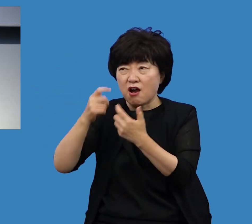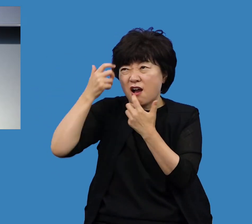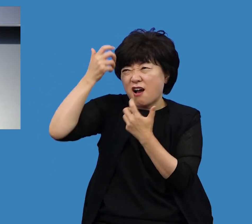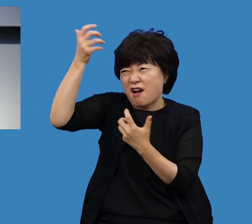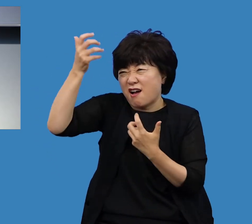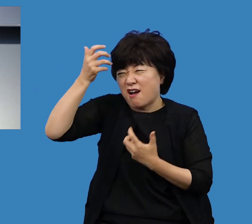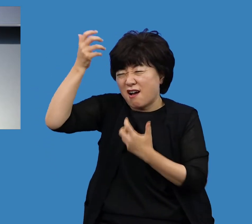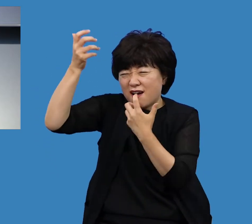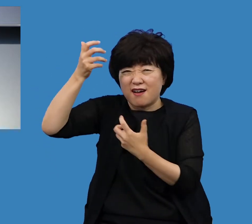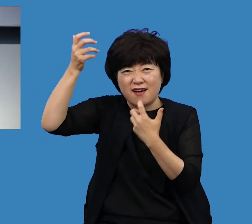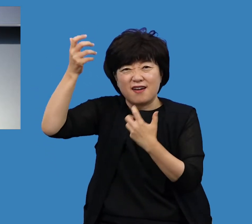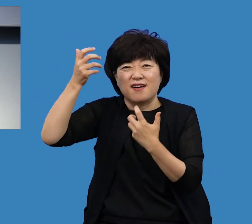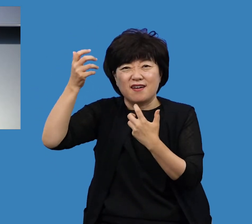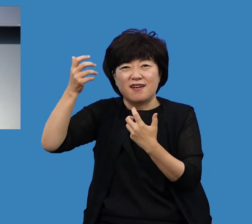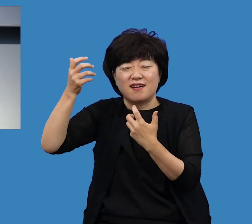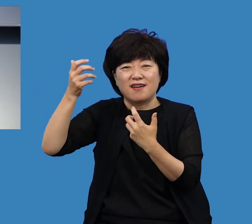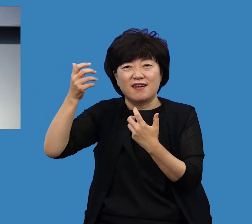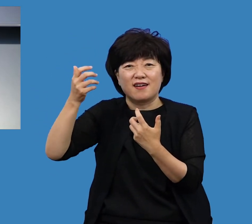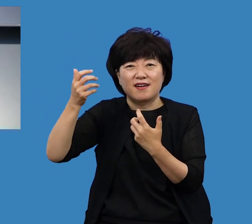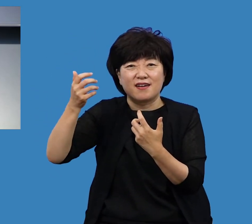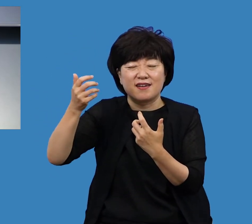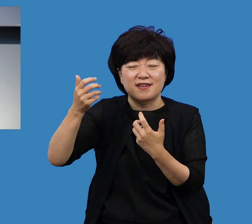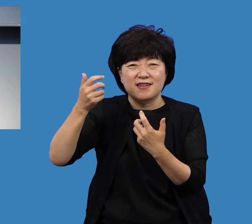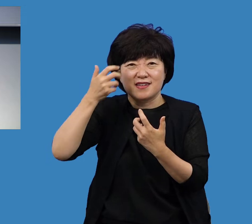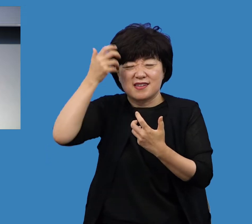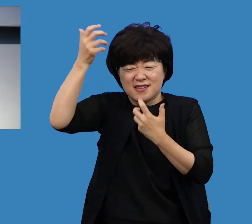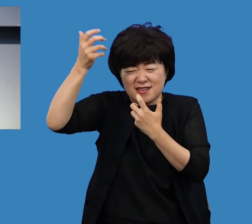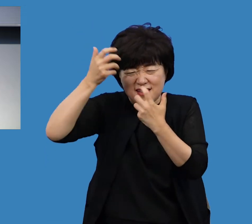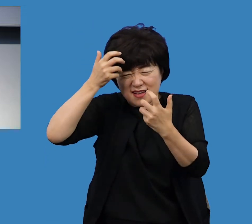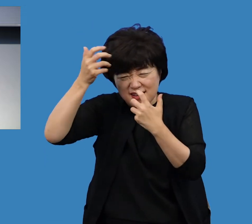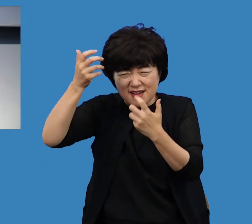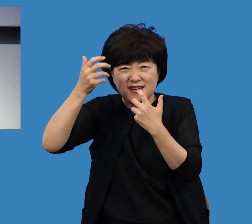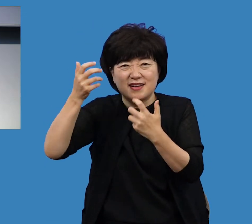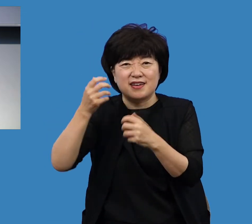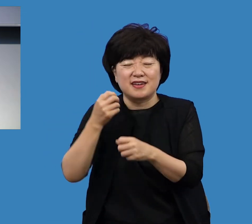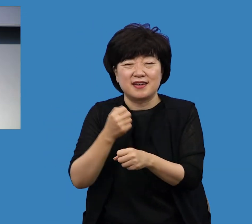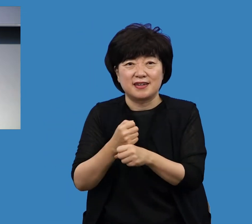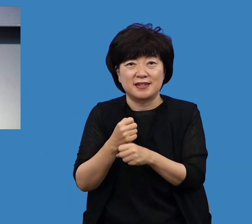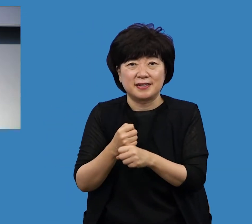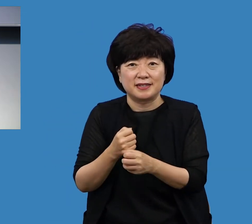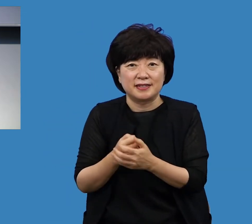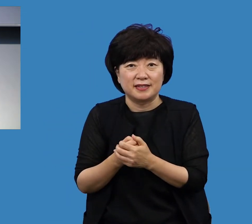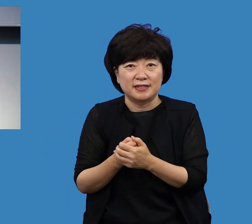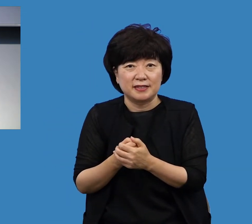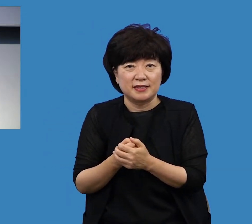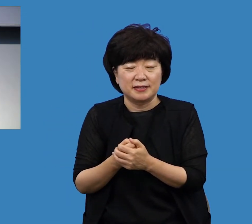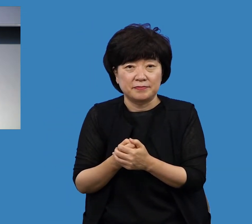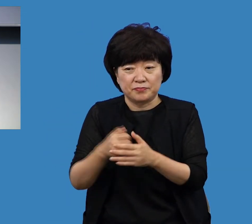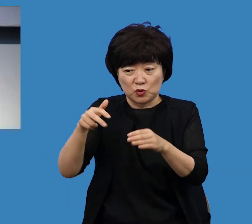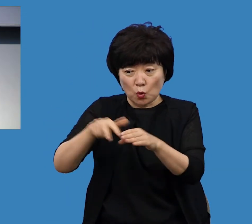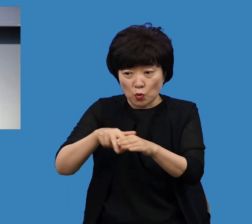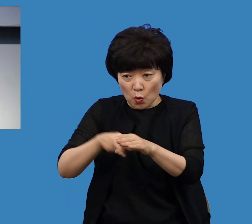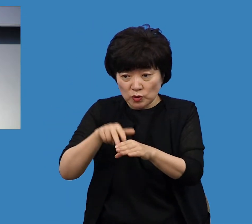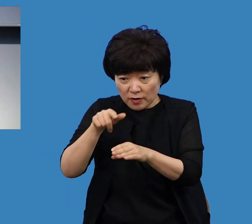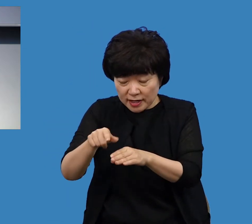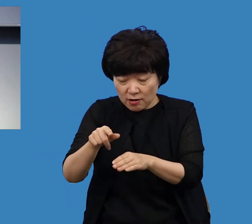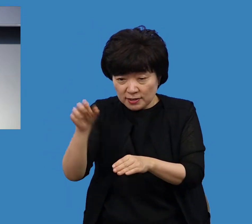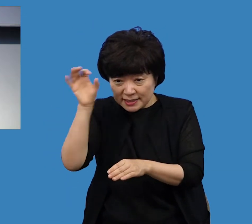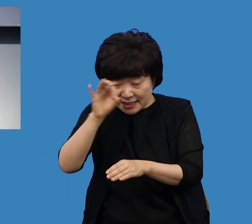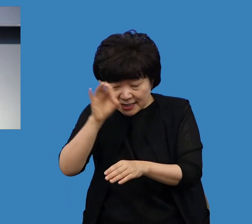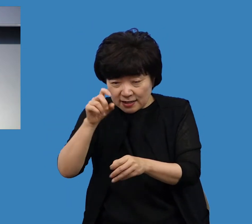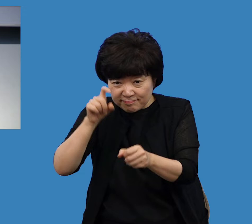갈망을 일으킵니다. 그래서 영적인 갈망이랑 좀 다른 거예요. 종교적인 갈망을 일으키게 하고, 그래서 그 종교적인 것을 찾게